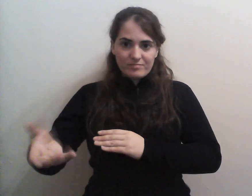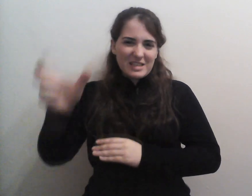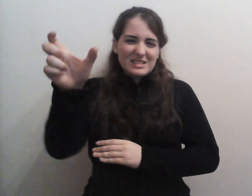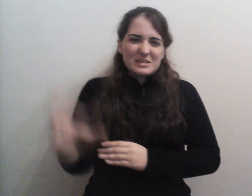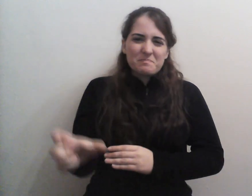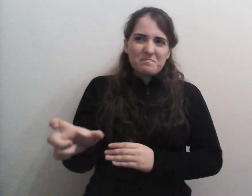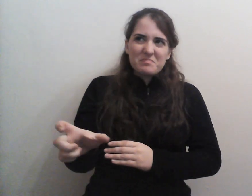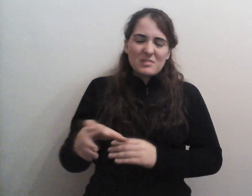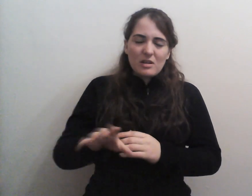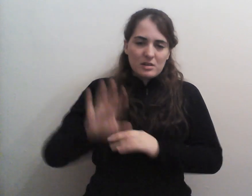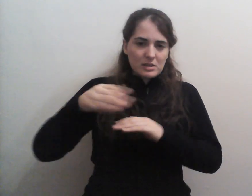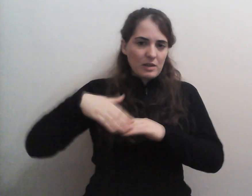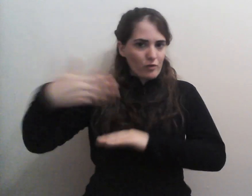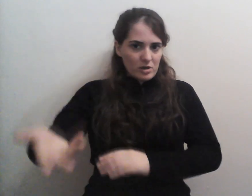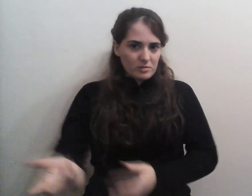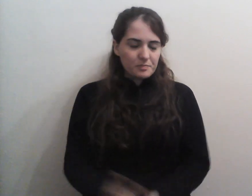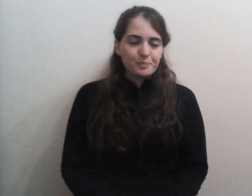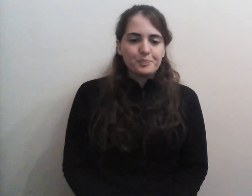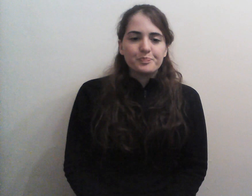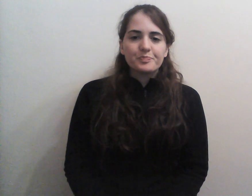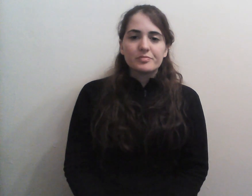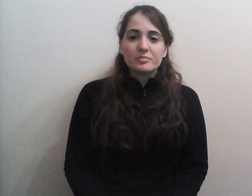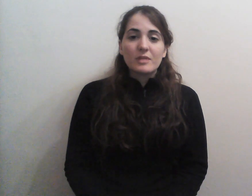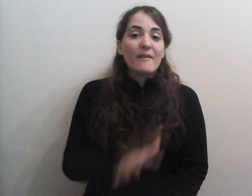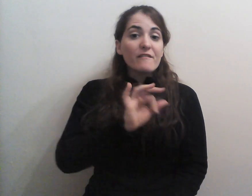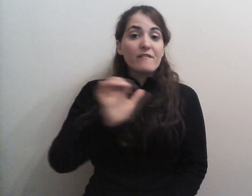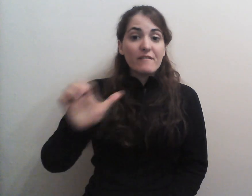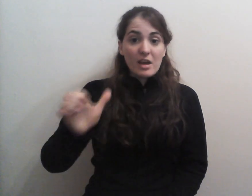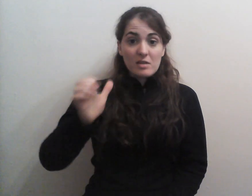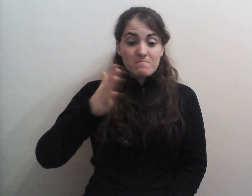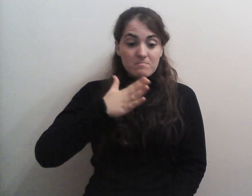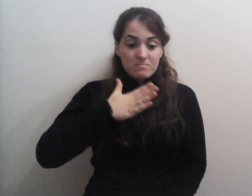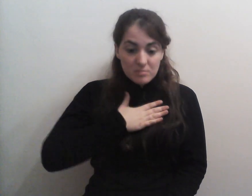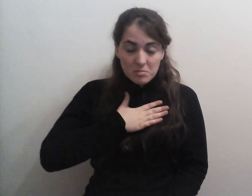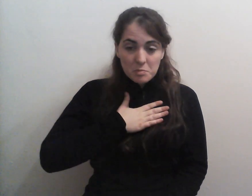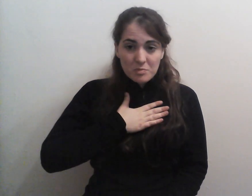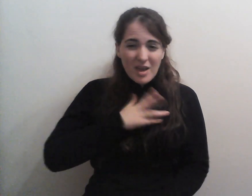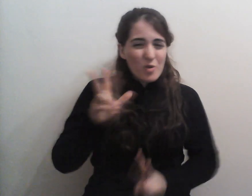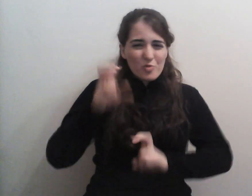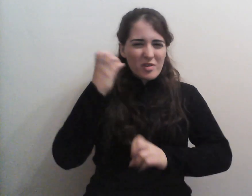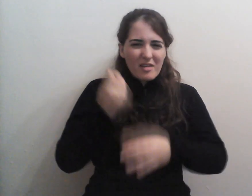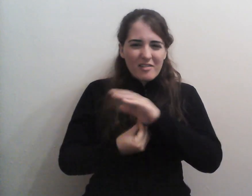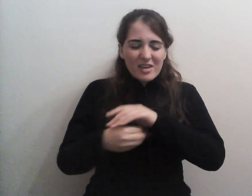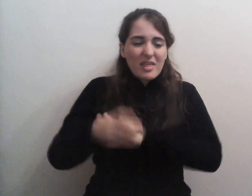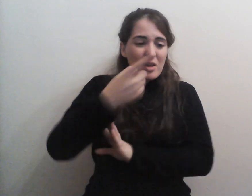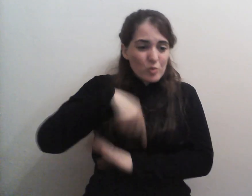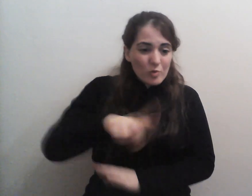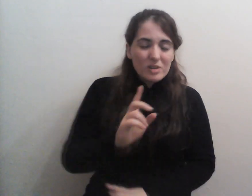es exterior. Y nuestra fe, nuestra nueva vida, está basada en la resurrección de